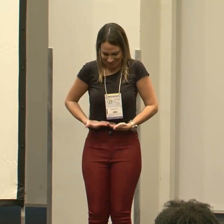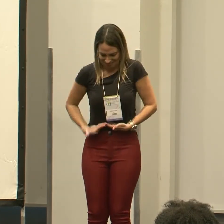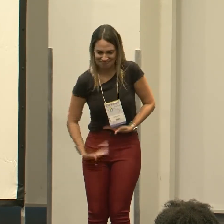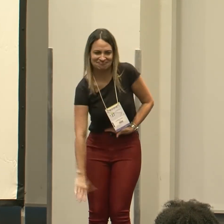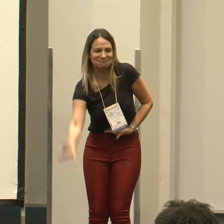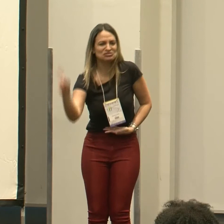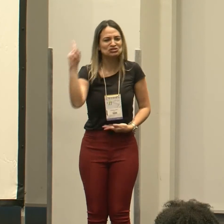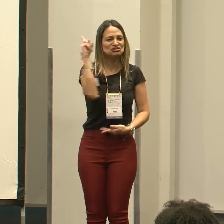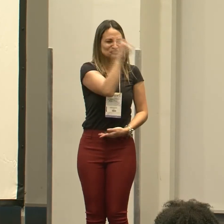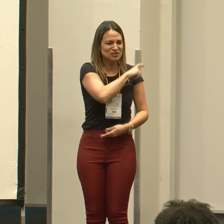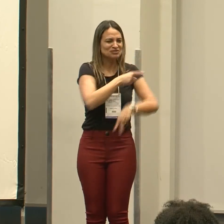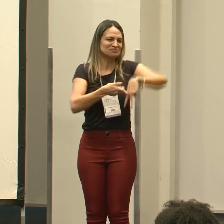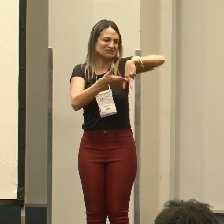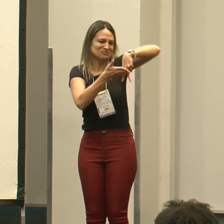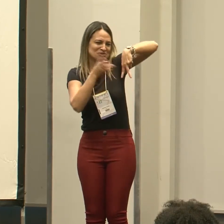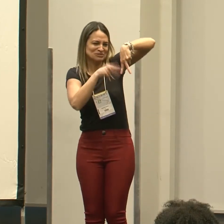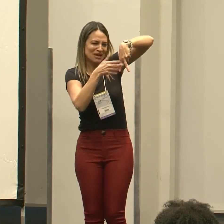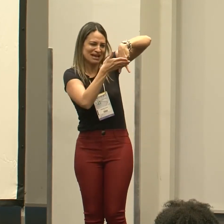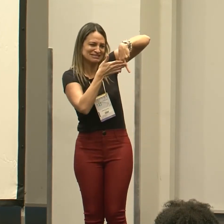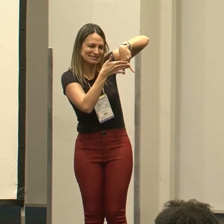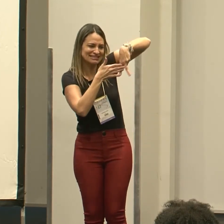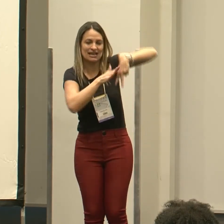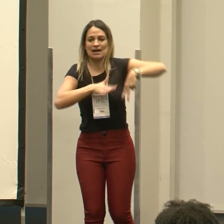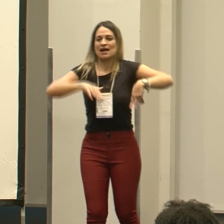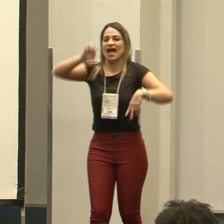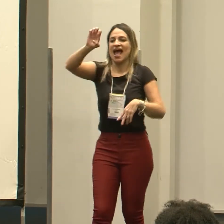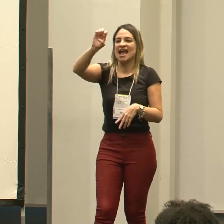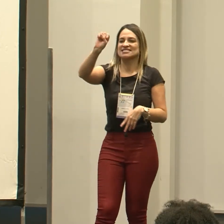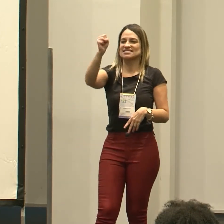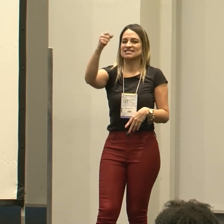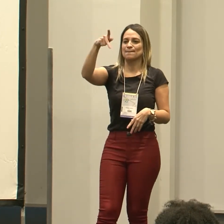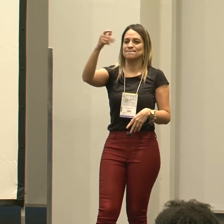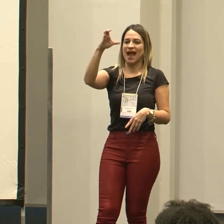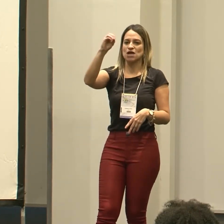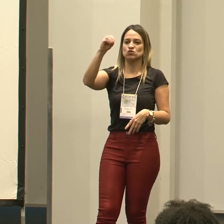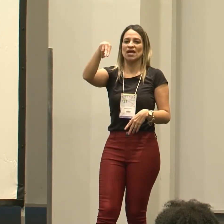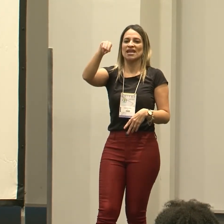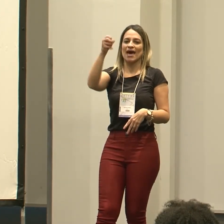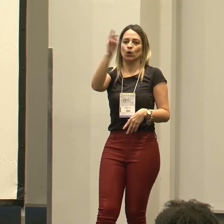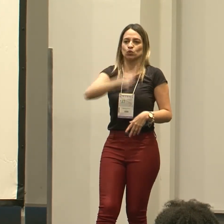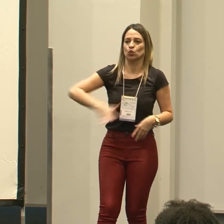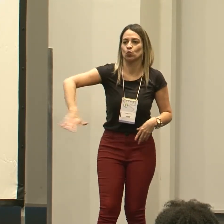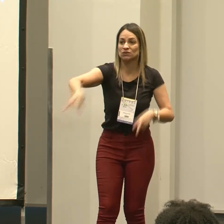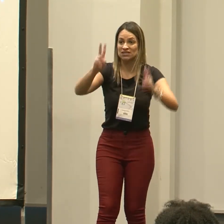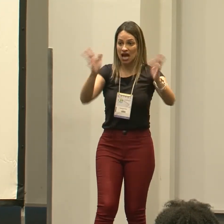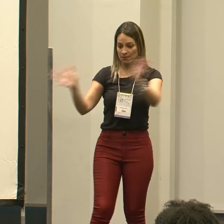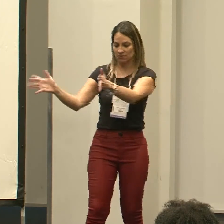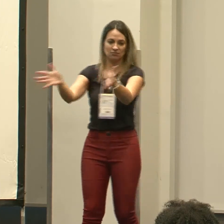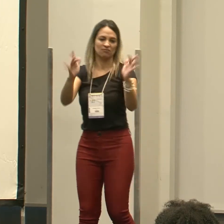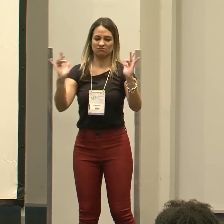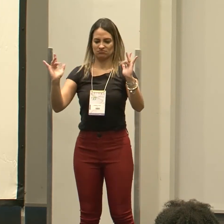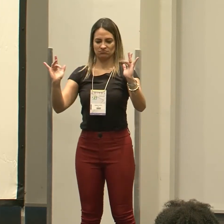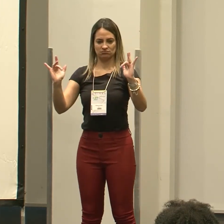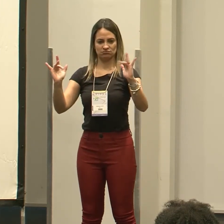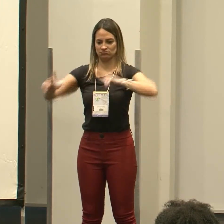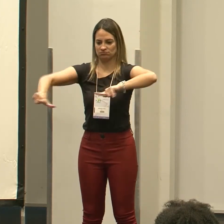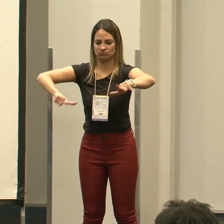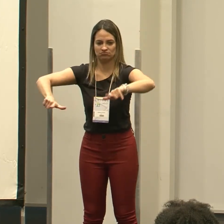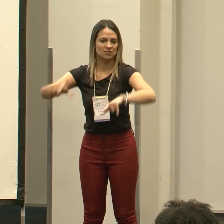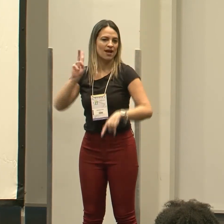No rosto, da cintura para cima, é muito difícil termos sinais nos membros inferiores. O